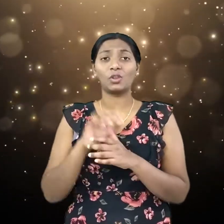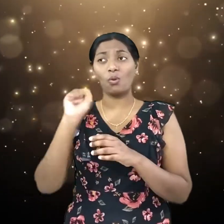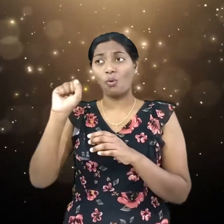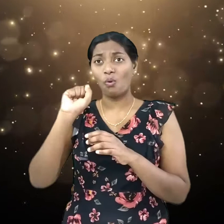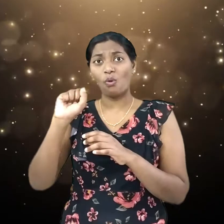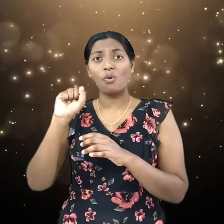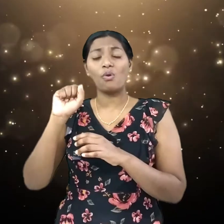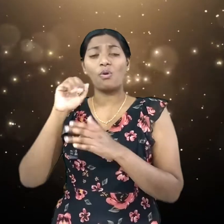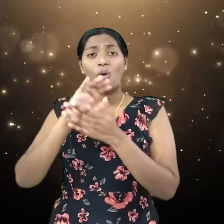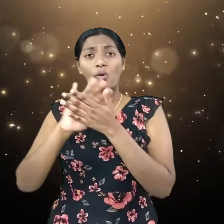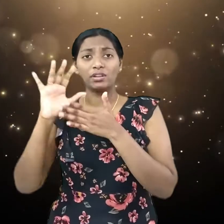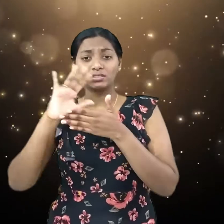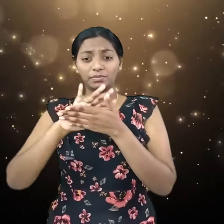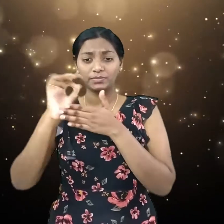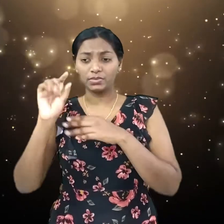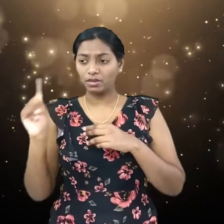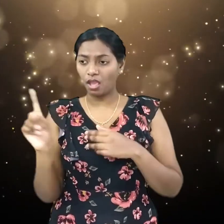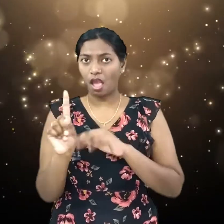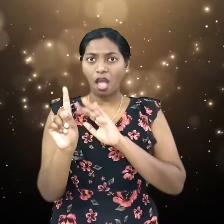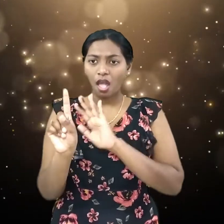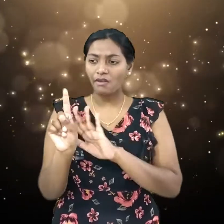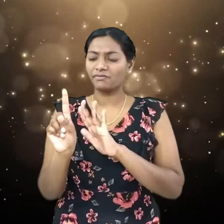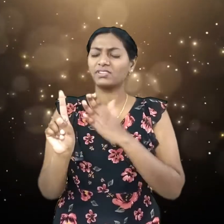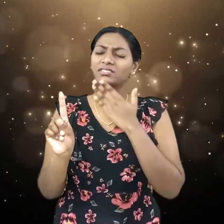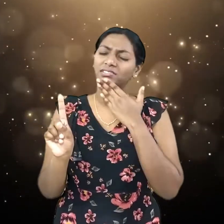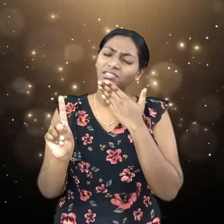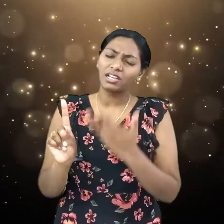आपकी महान उपस्थिति के लिए जो यहां पर है,